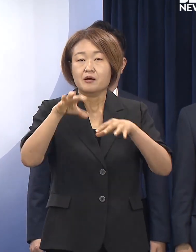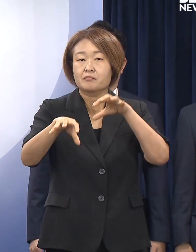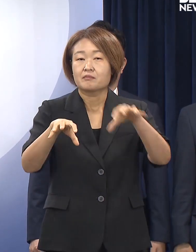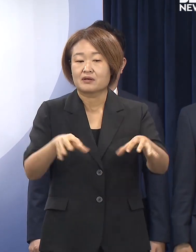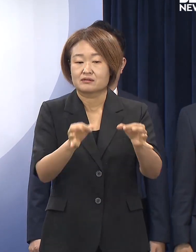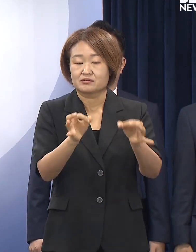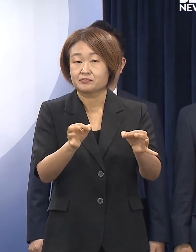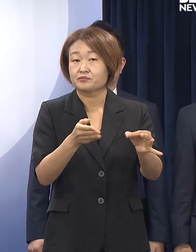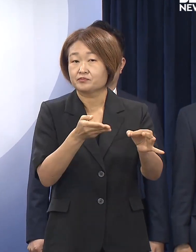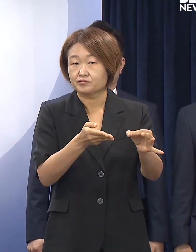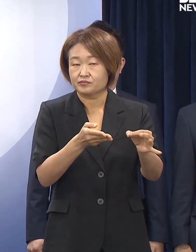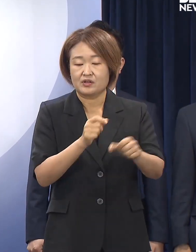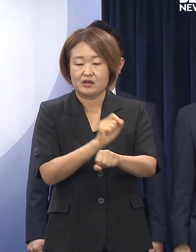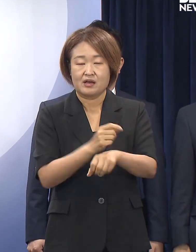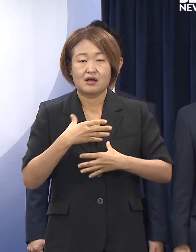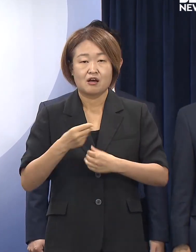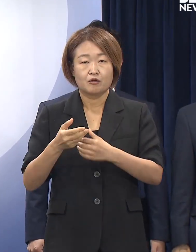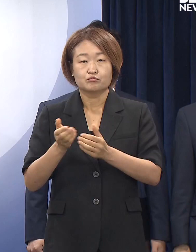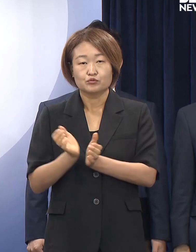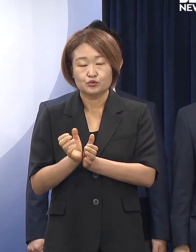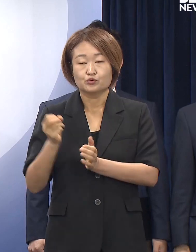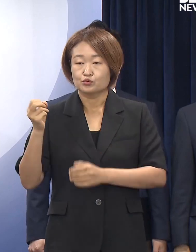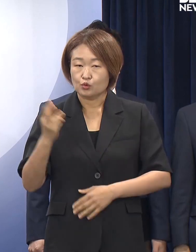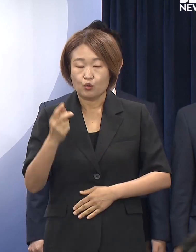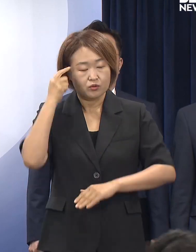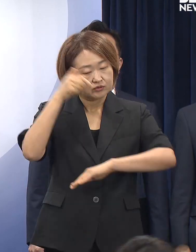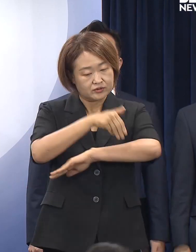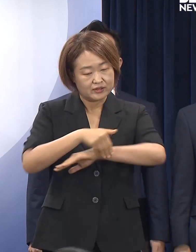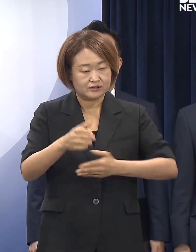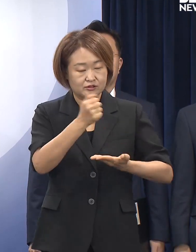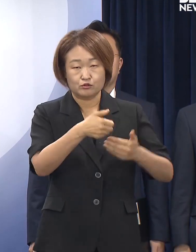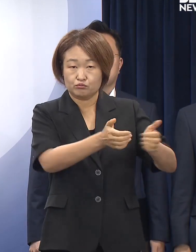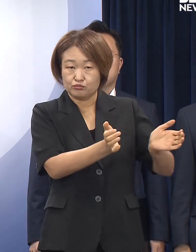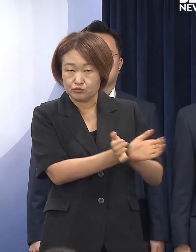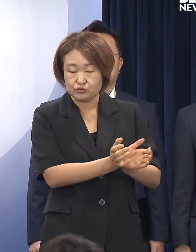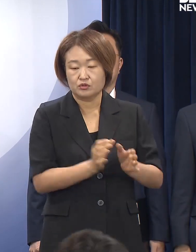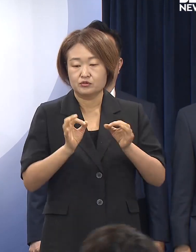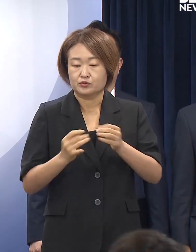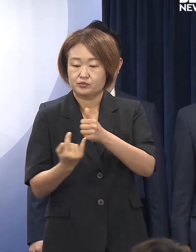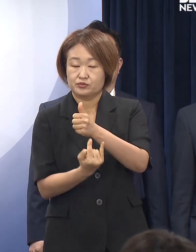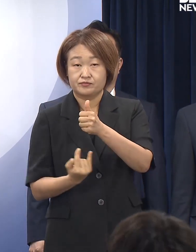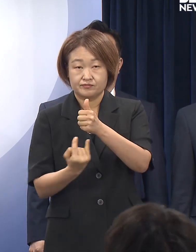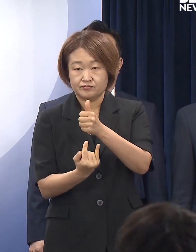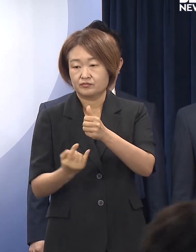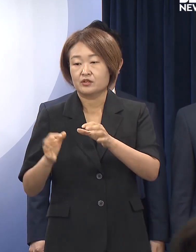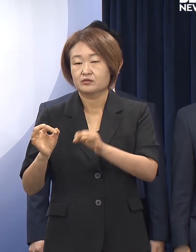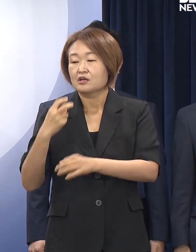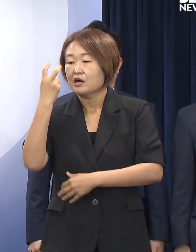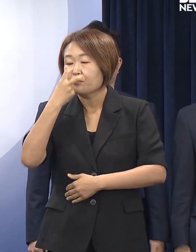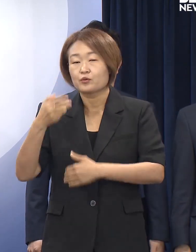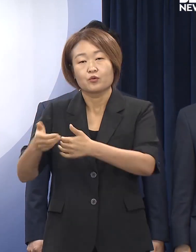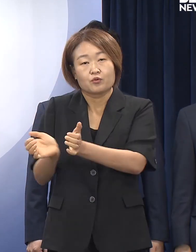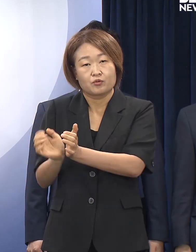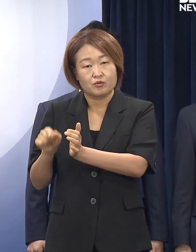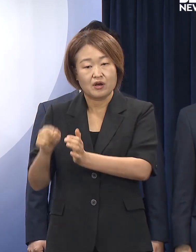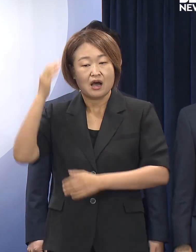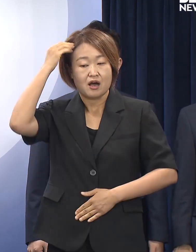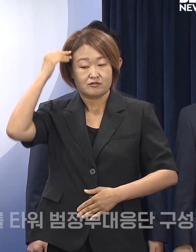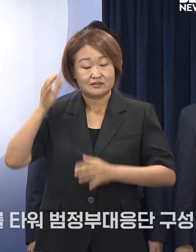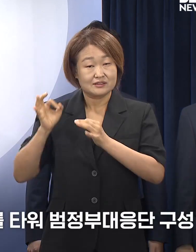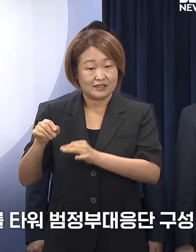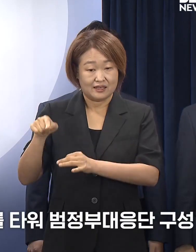대해 행정안전부뿐만 아니라 기획재정부, 금융위원회, 금융감독원, 한국은행